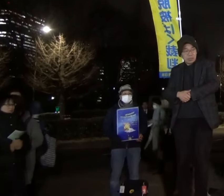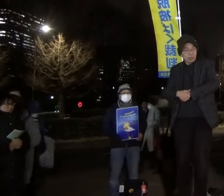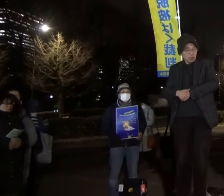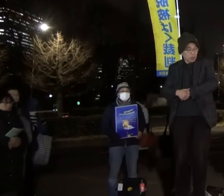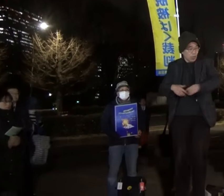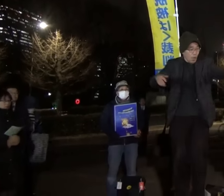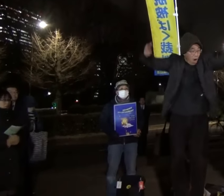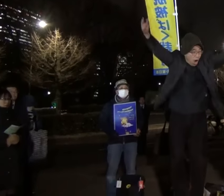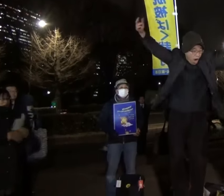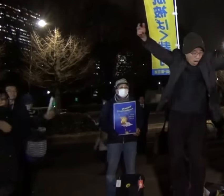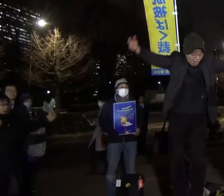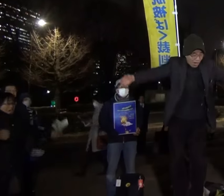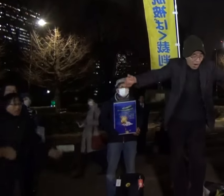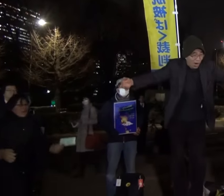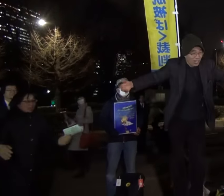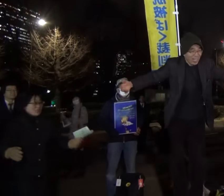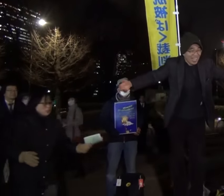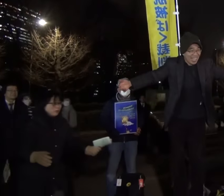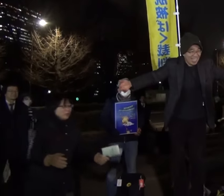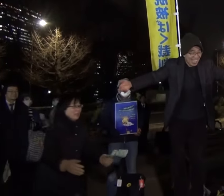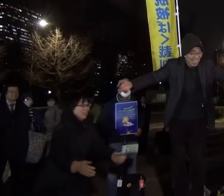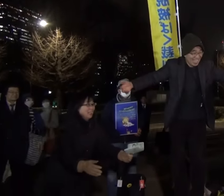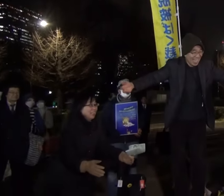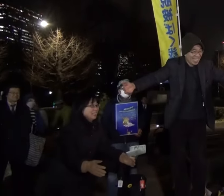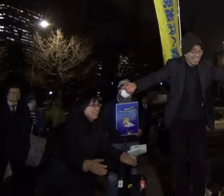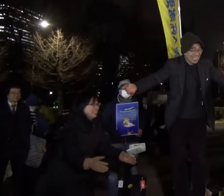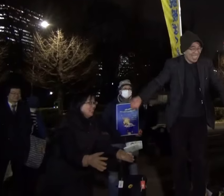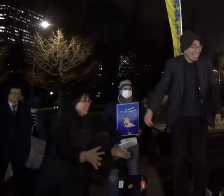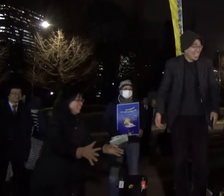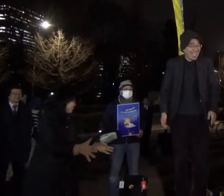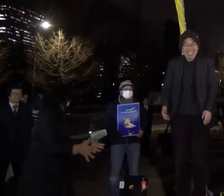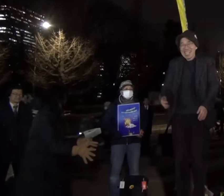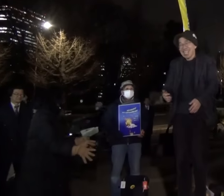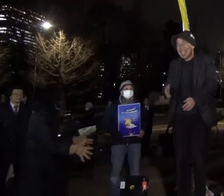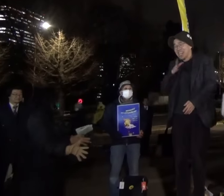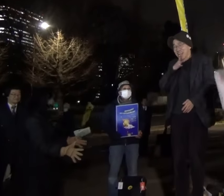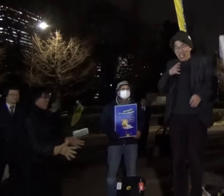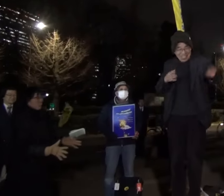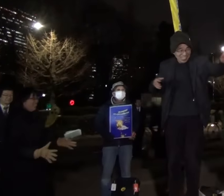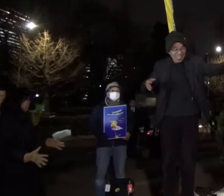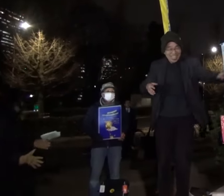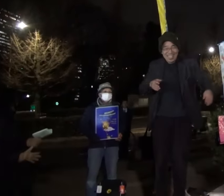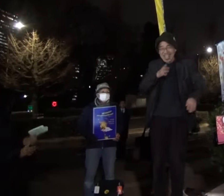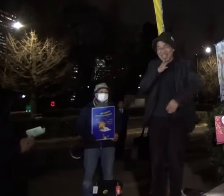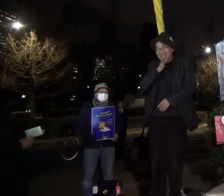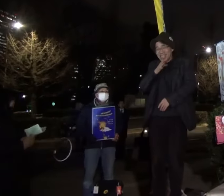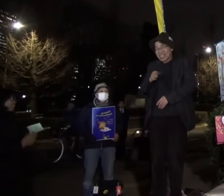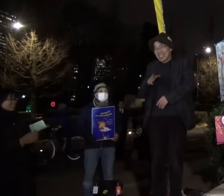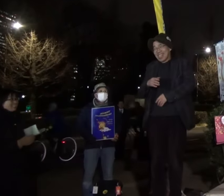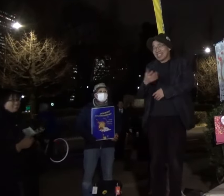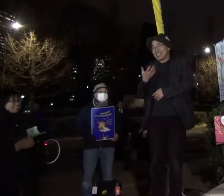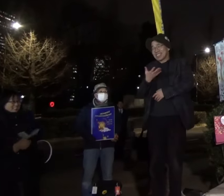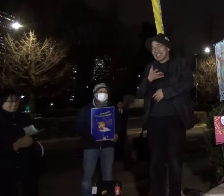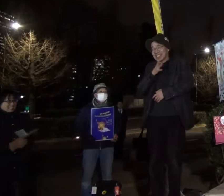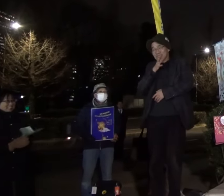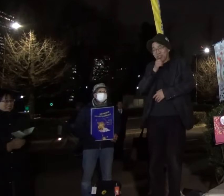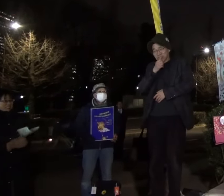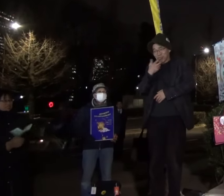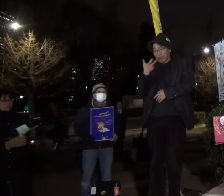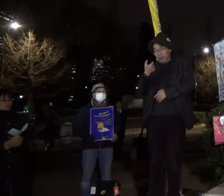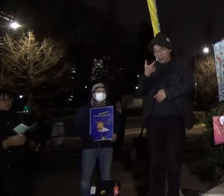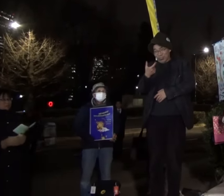還暦間際の、大丈夫？還暦間際のって言った途端よたっちゃった、ごめんなさい。次郎さんです